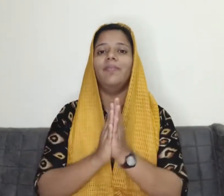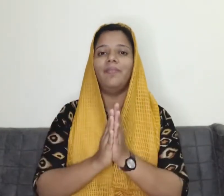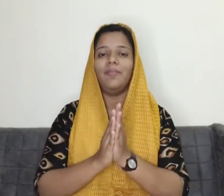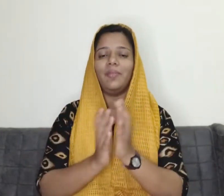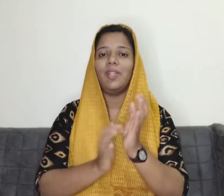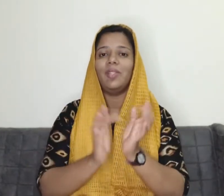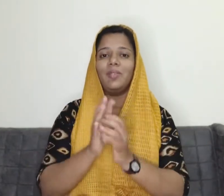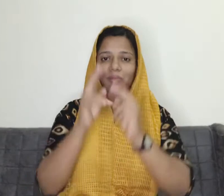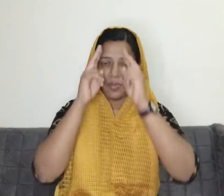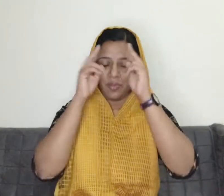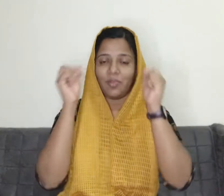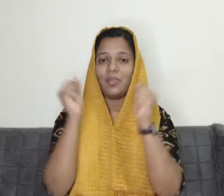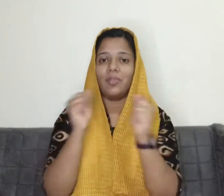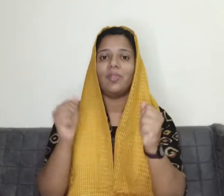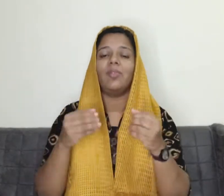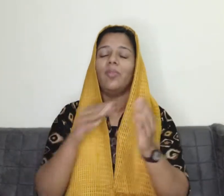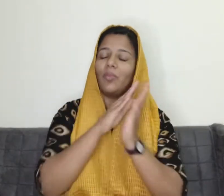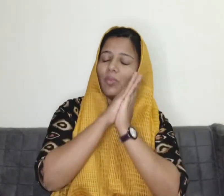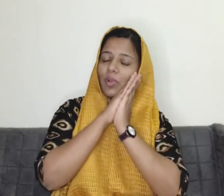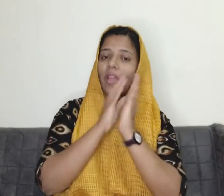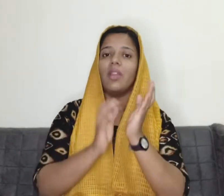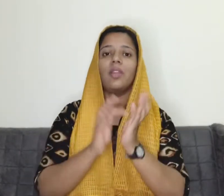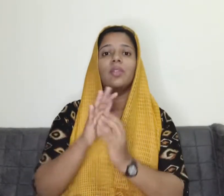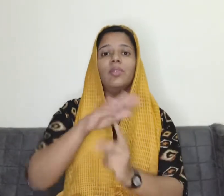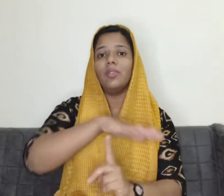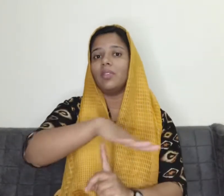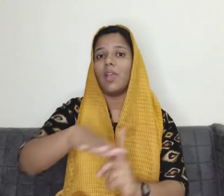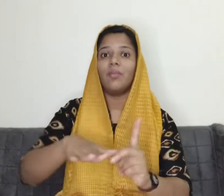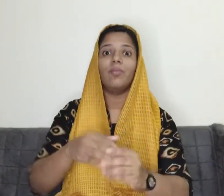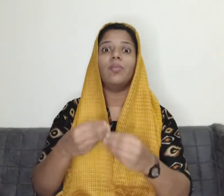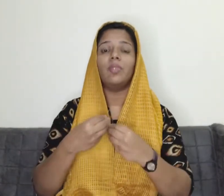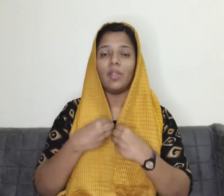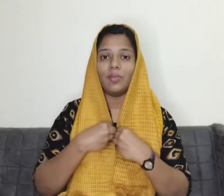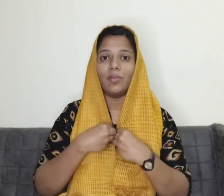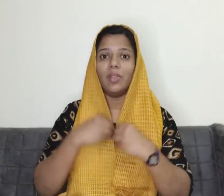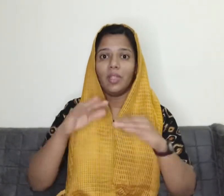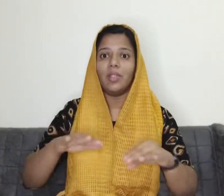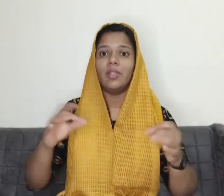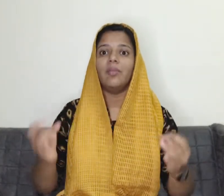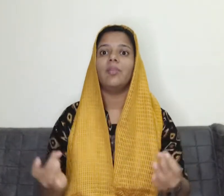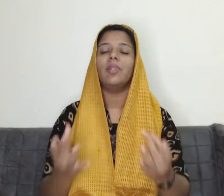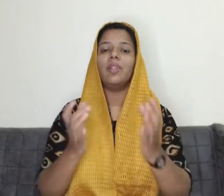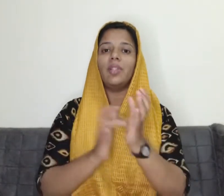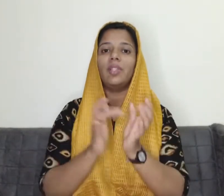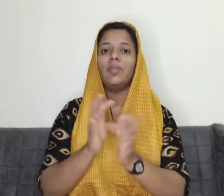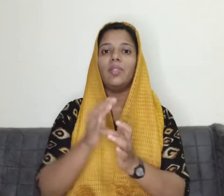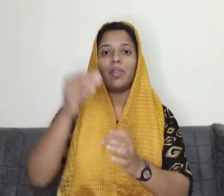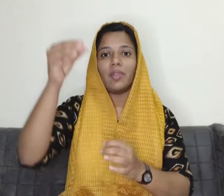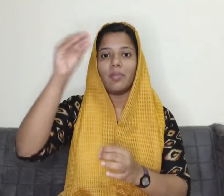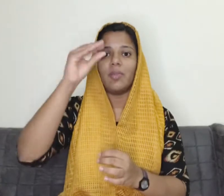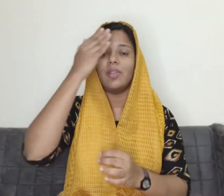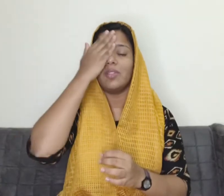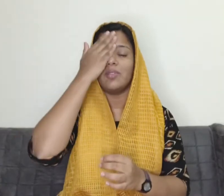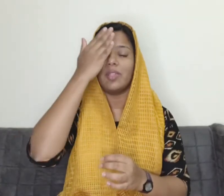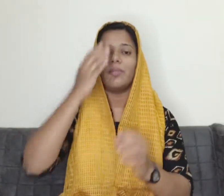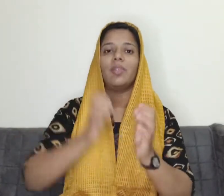ഞങ്ങളെ, ആമേൻ, സ്വസ്ഥമായി ഉറങ്ങുവാൻ അങ്ങ് ഞങ്ങൾക്ക് സാഹചര്യം തന്നതിനായിട്ട് സ്തോത്രം. ഈ പ്രഭാതി നമ്മളെ ഉണർത്തിയ ദൈവകൃപയ്ക്കായിട്ട് സ്തോത്രം പറഞ്ഞാട്ട്.